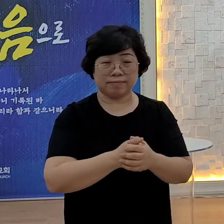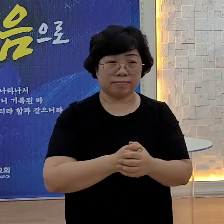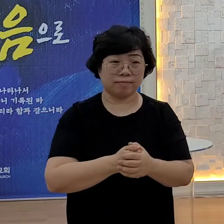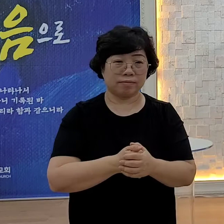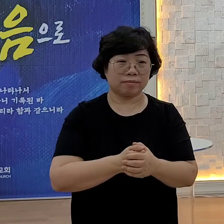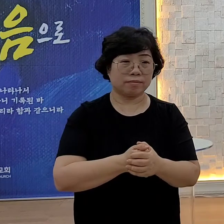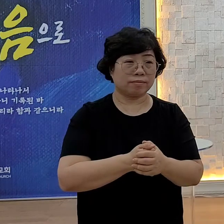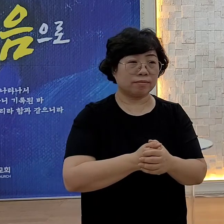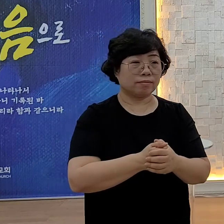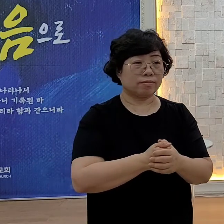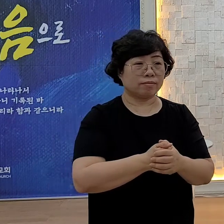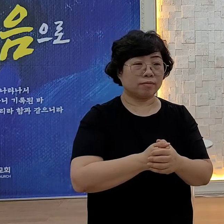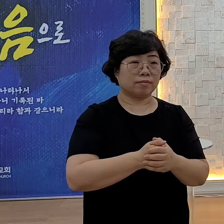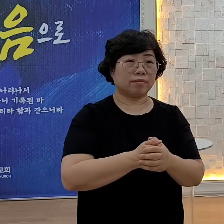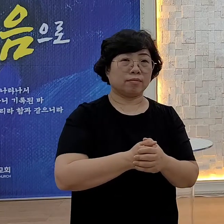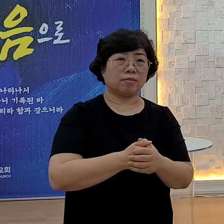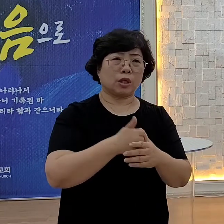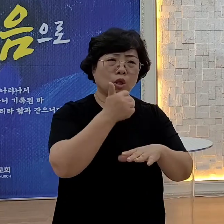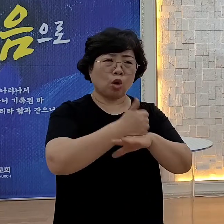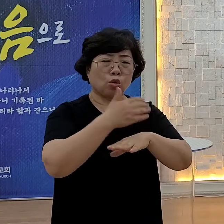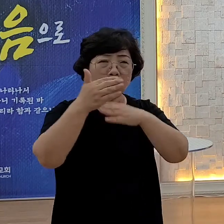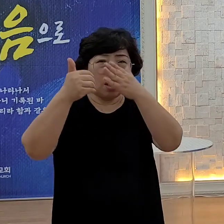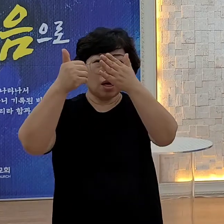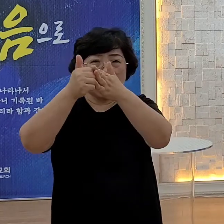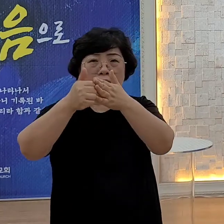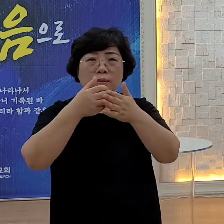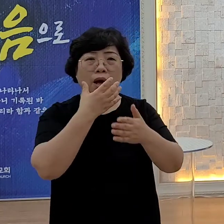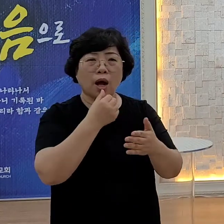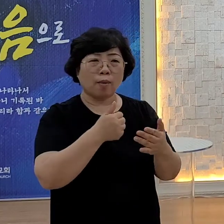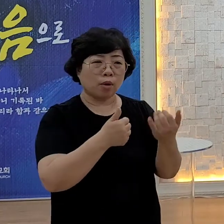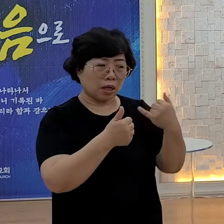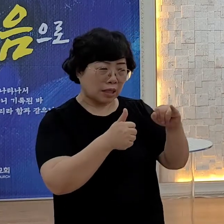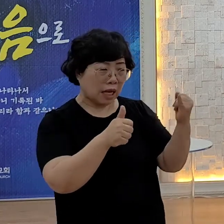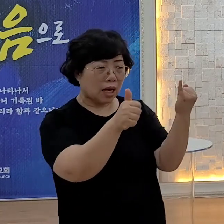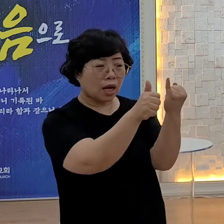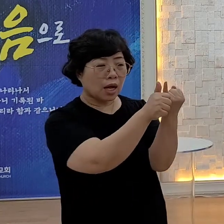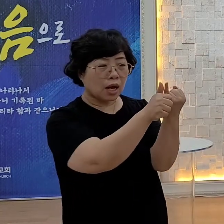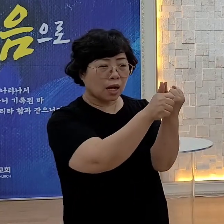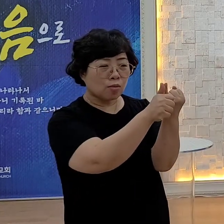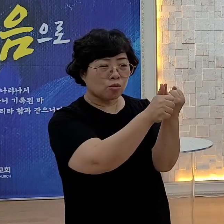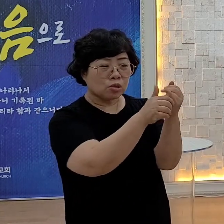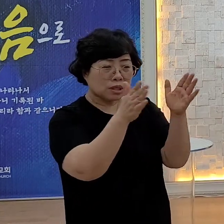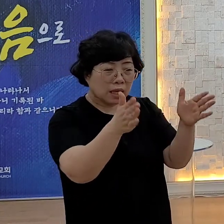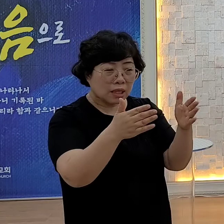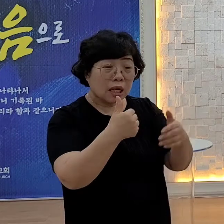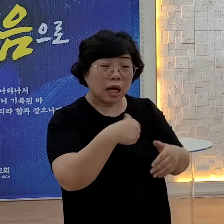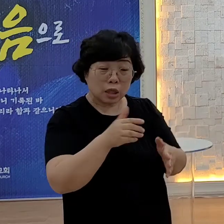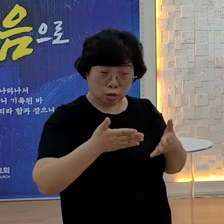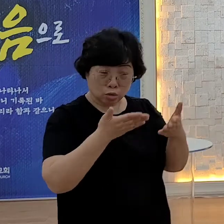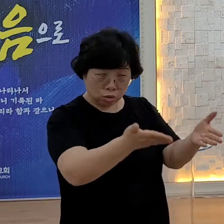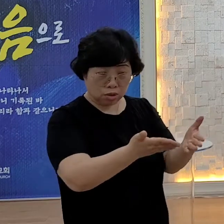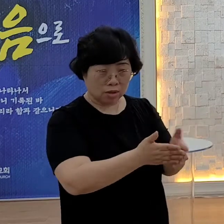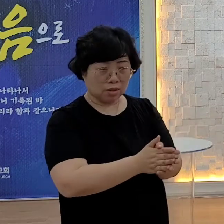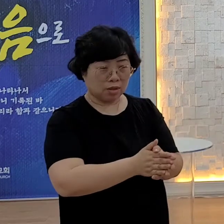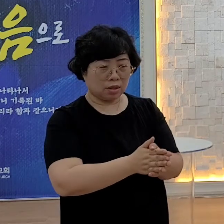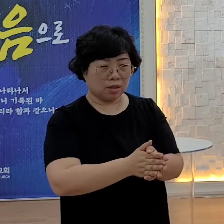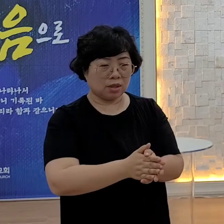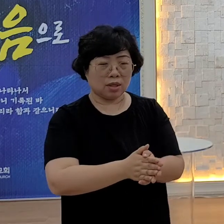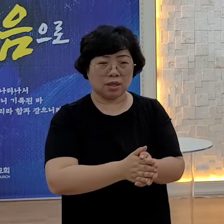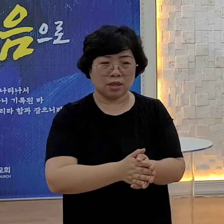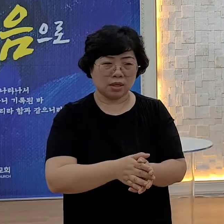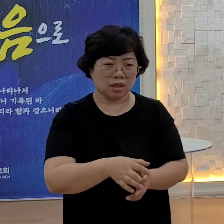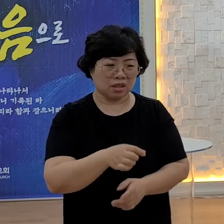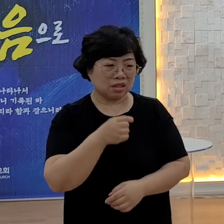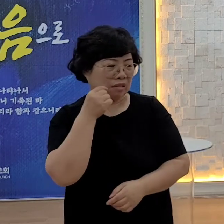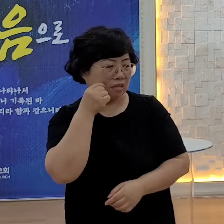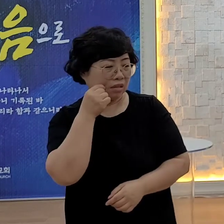결국 하나님은 그들의 몸에서 자녀를 주셨다. 기쁨의 웃음으로 바꿔주셨다는 사실.